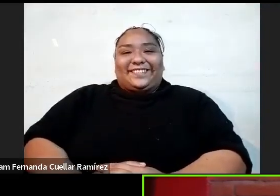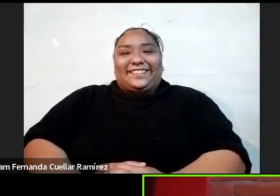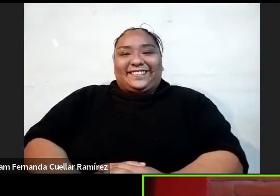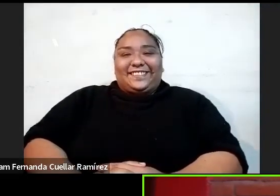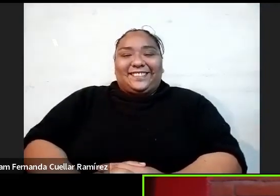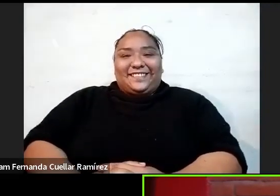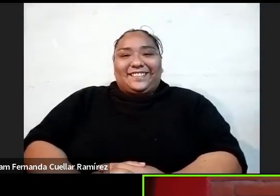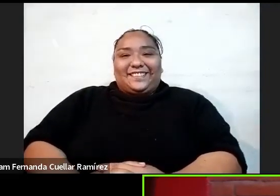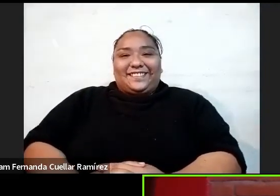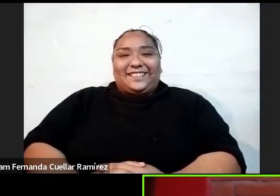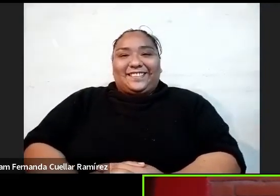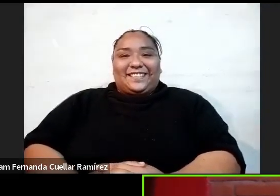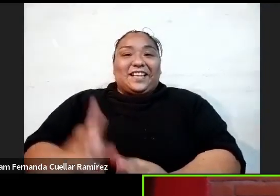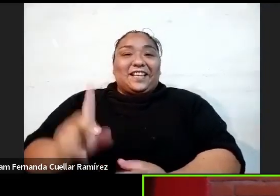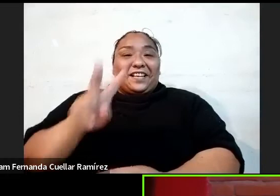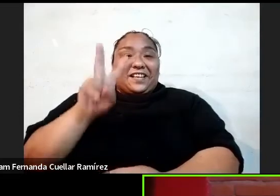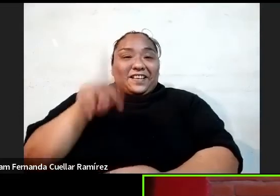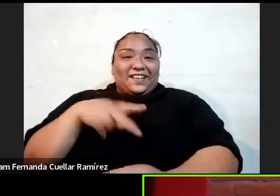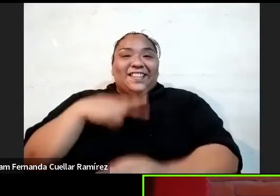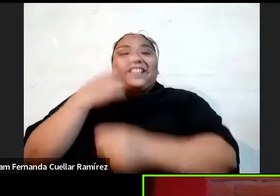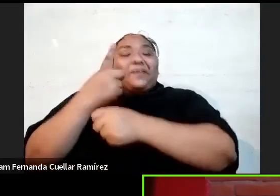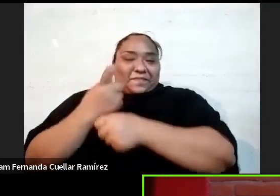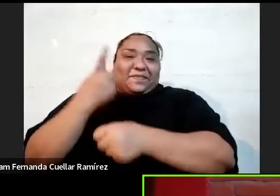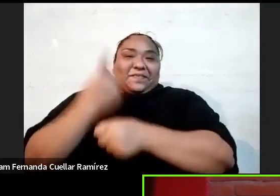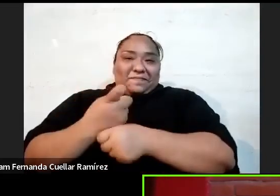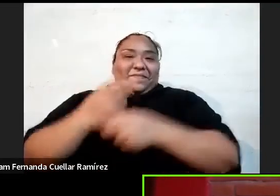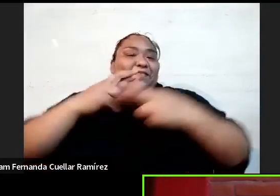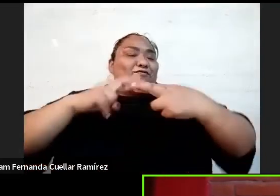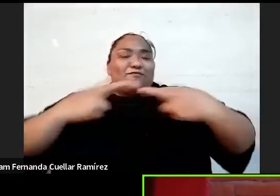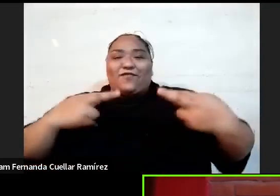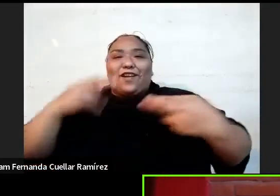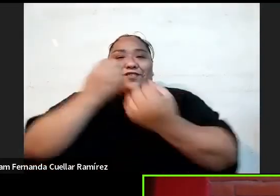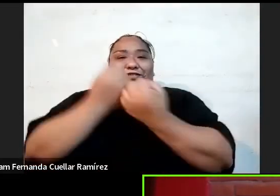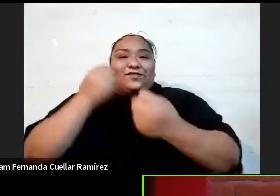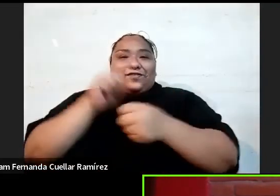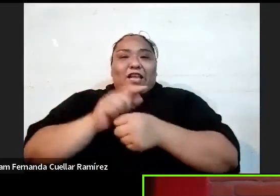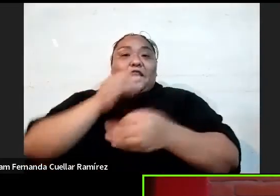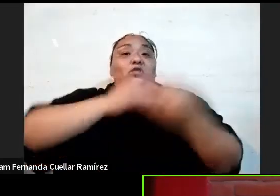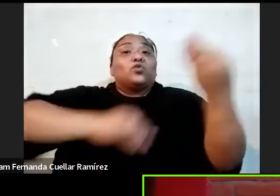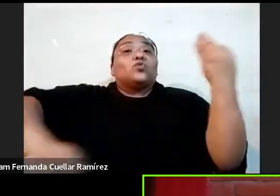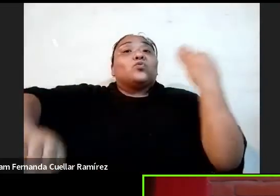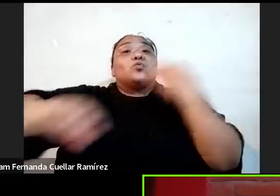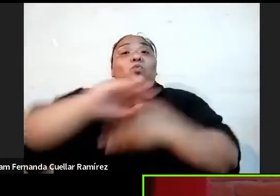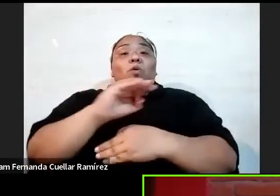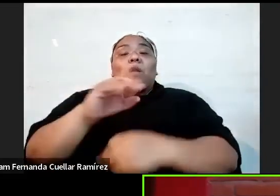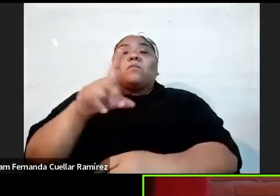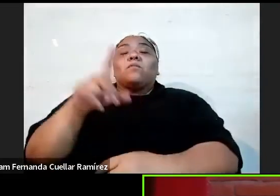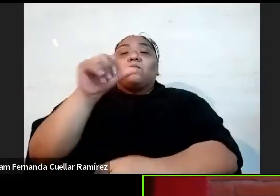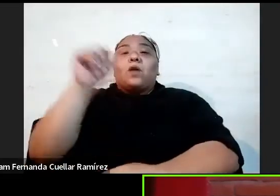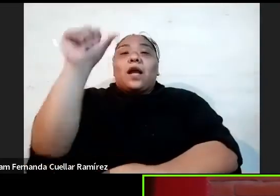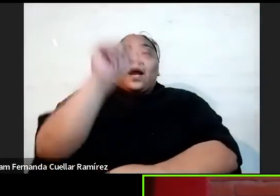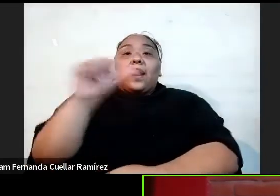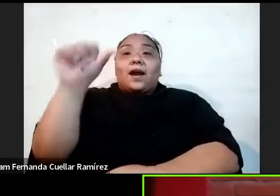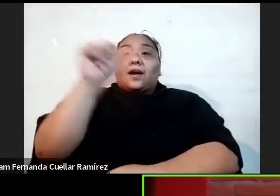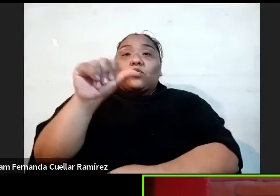Pues, primero que nada, mis redes. Estoy en todas las redes como @dragpoeta.